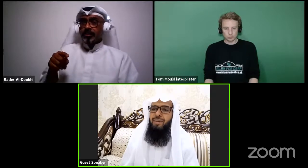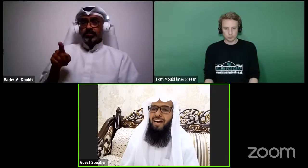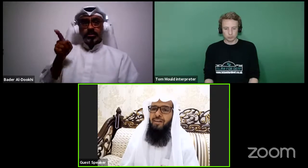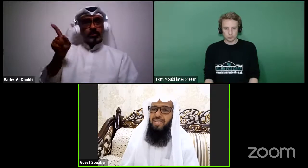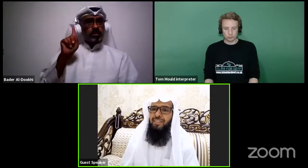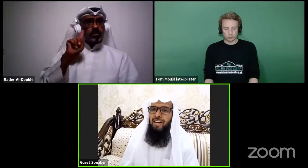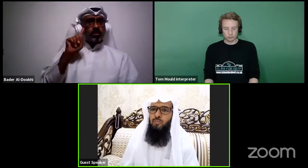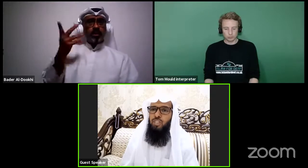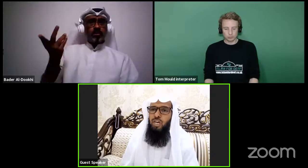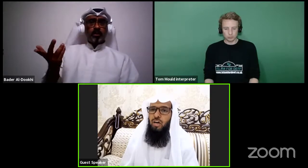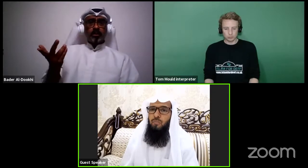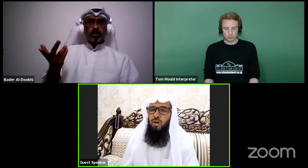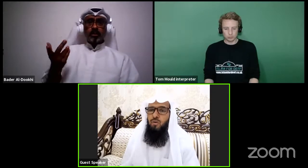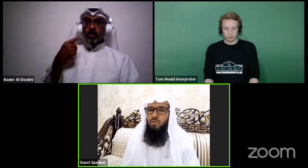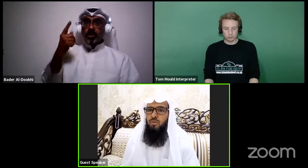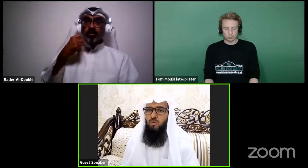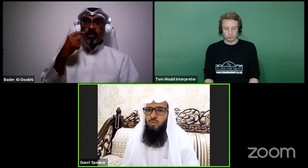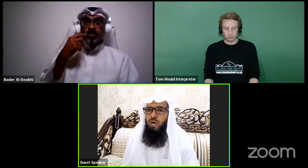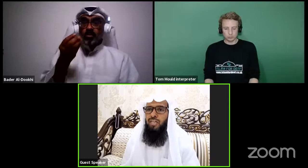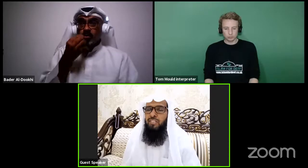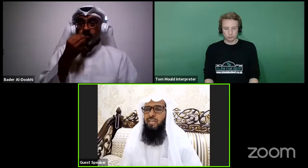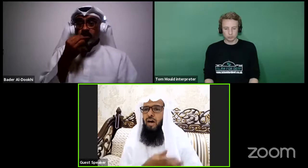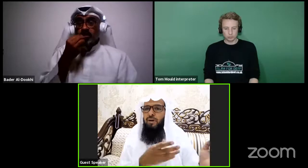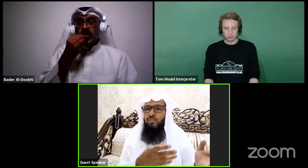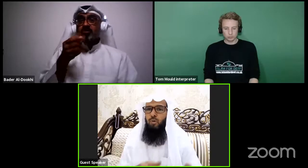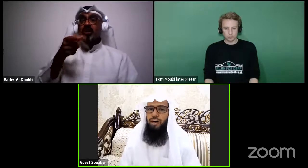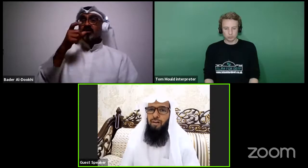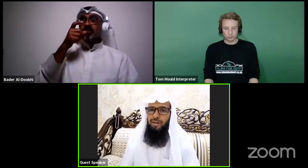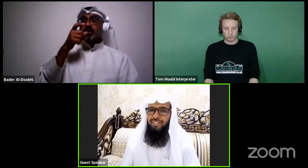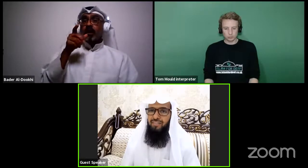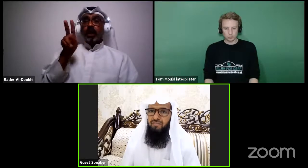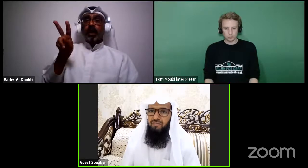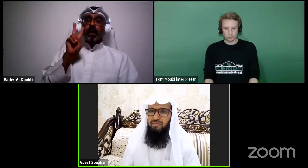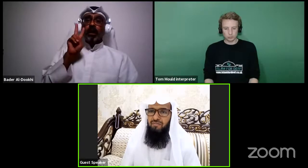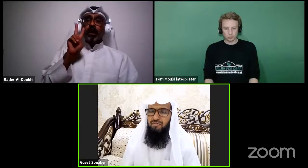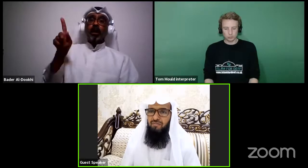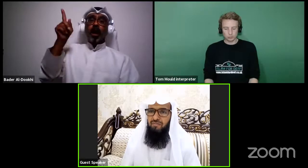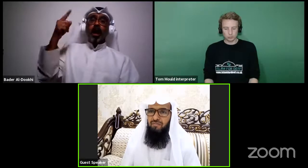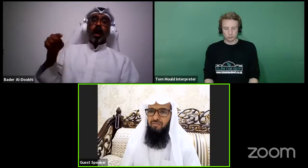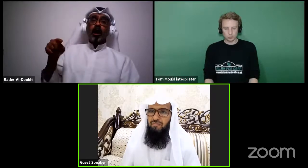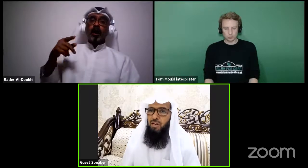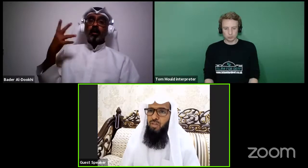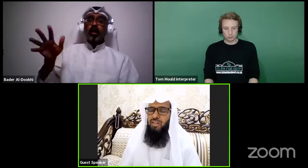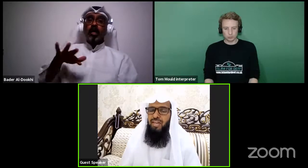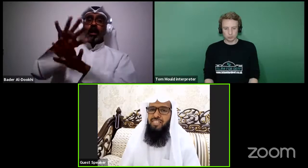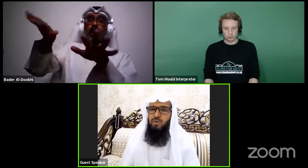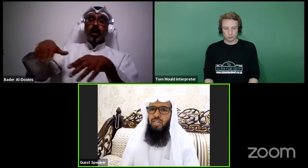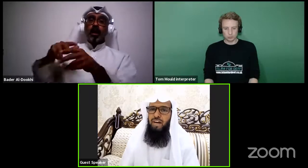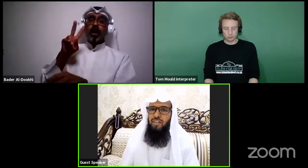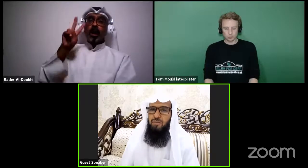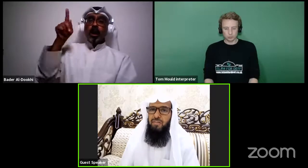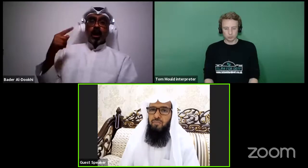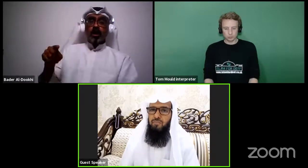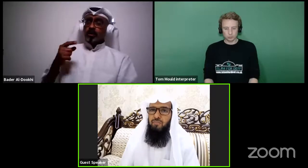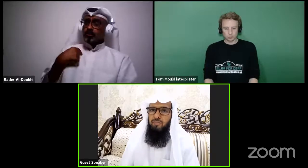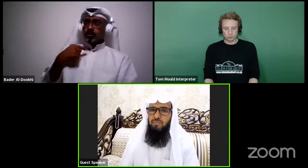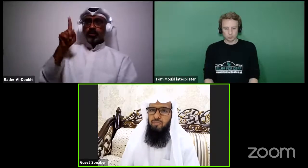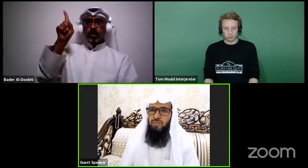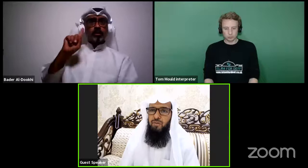أن يمنعك من الطعام والشراب وأن تنهمك في المحرمات. ما يريد الله عز وجل هذا